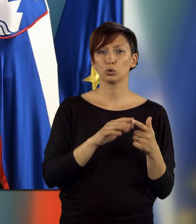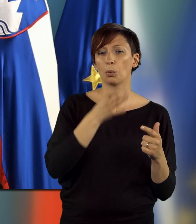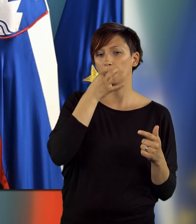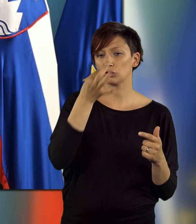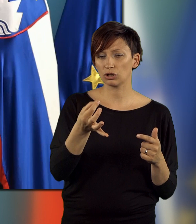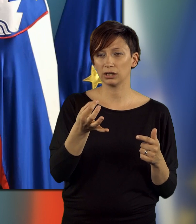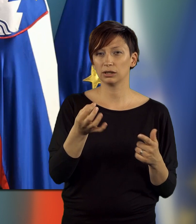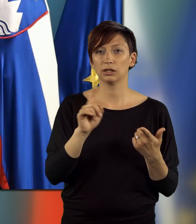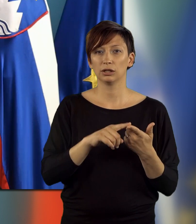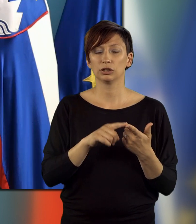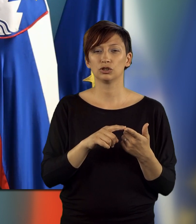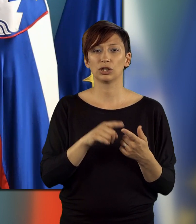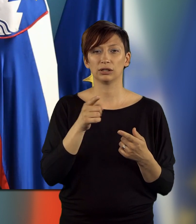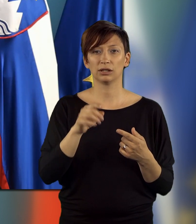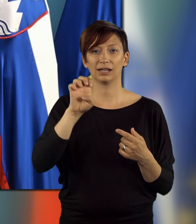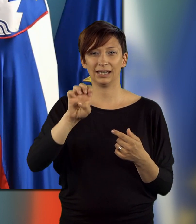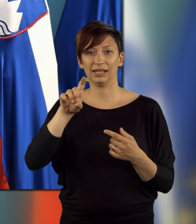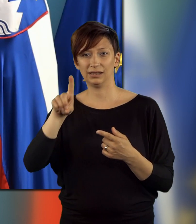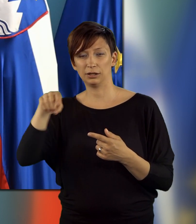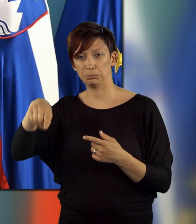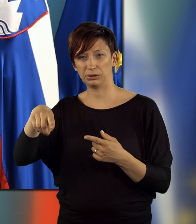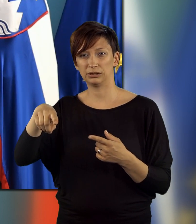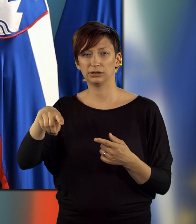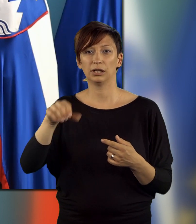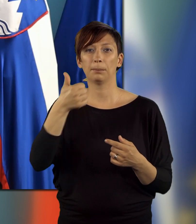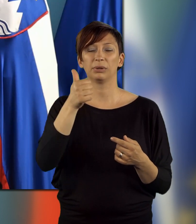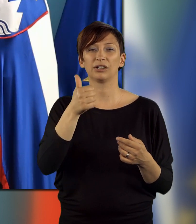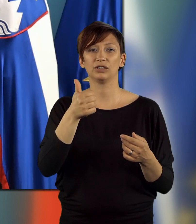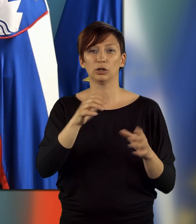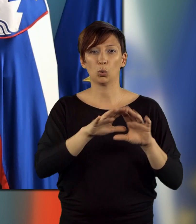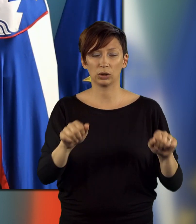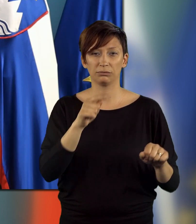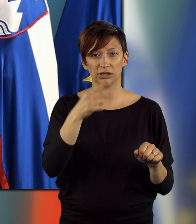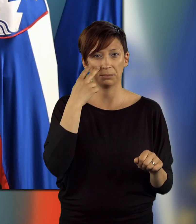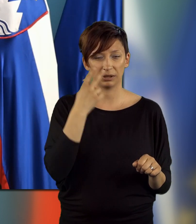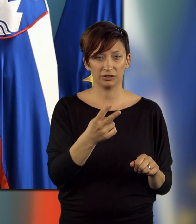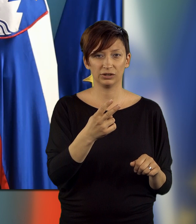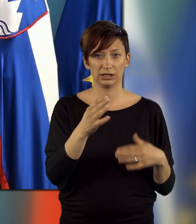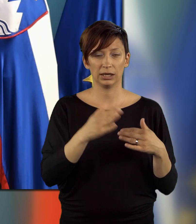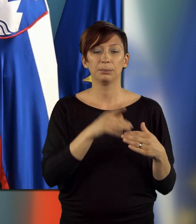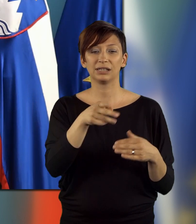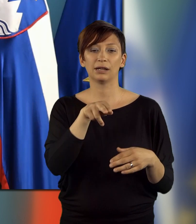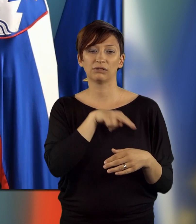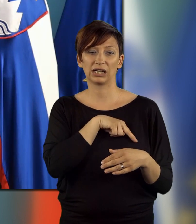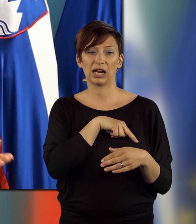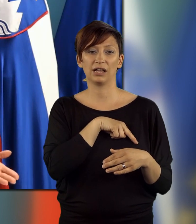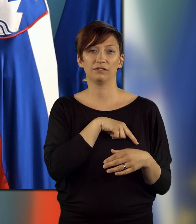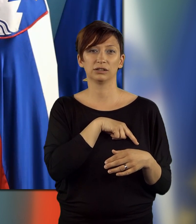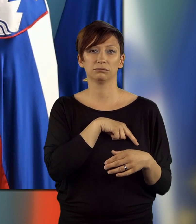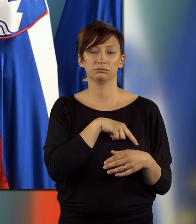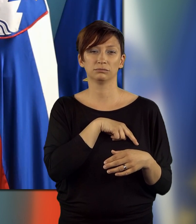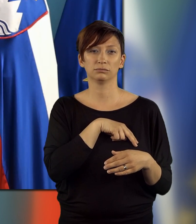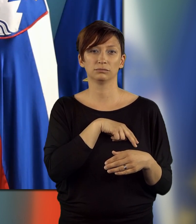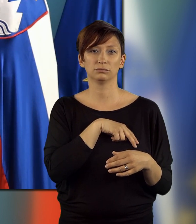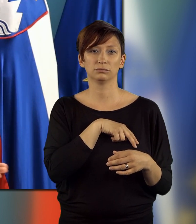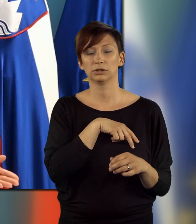vprašanje, če ta EDP, torej prvi ukrep, ki je predviden pri tem nagrajevanju,